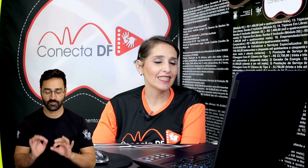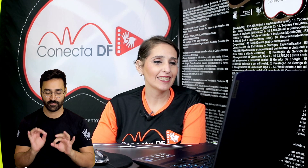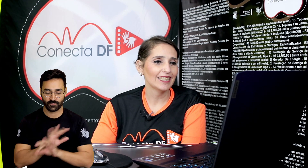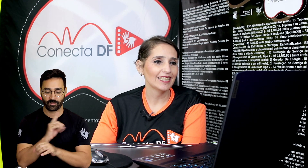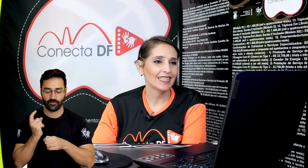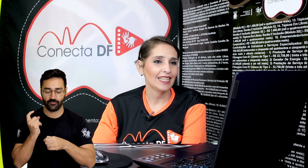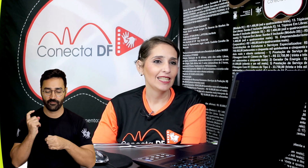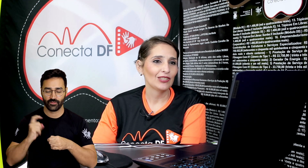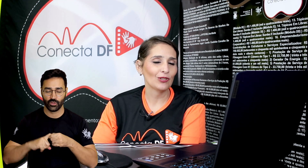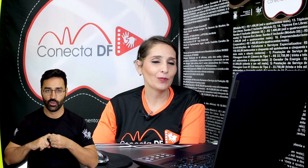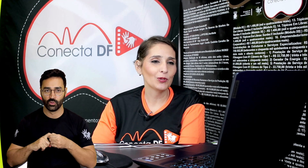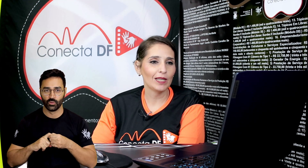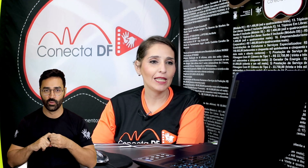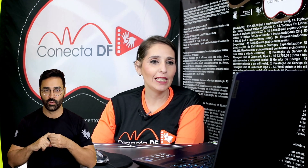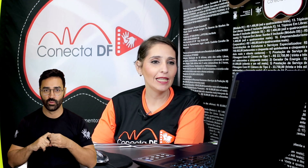Voltamos. Todo mundo aí?